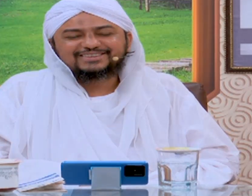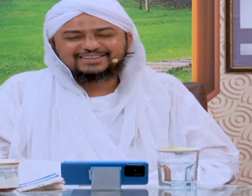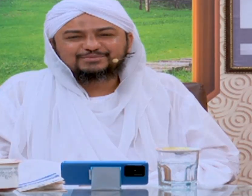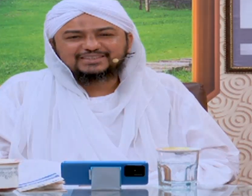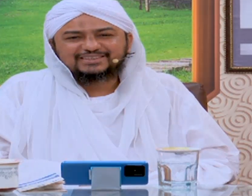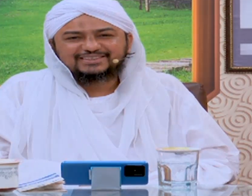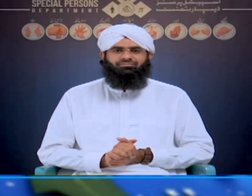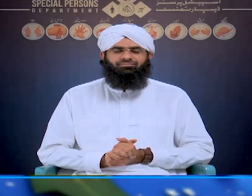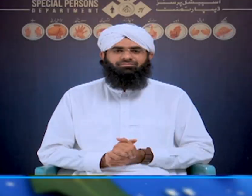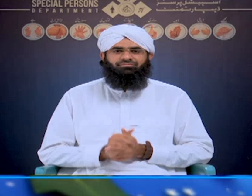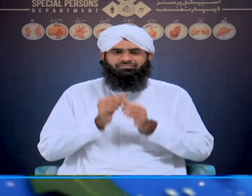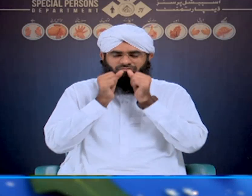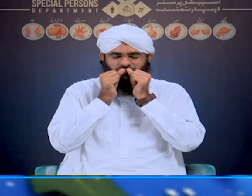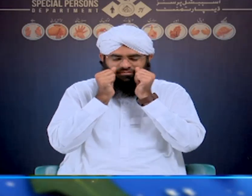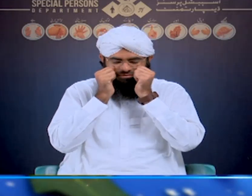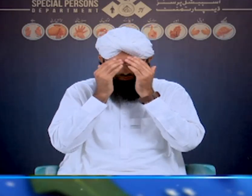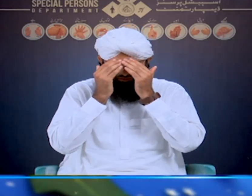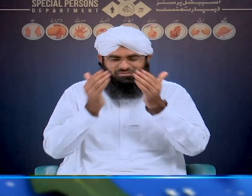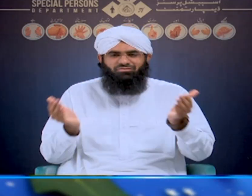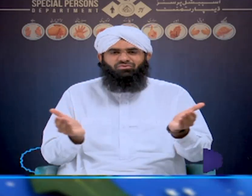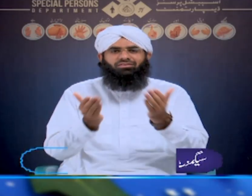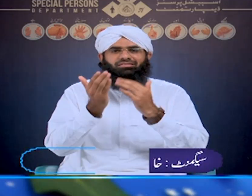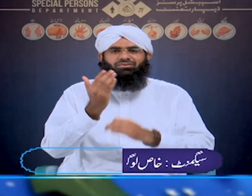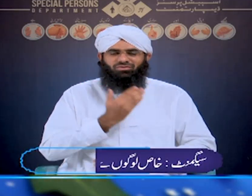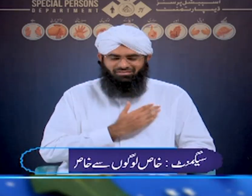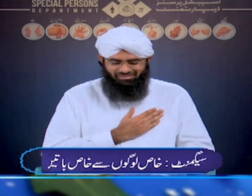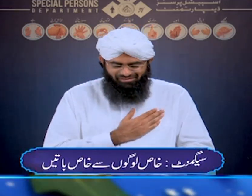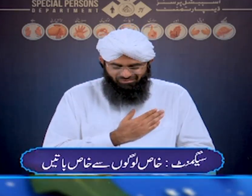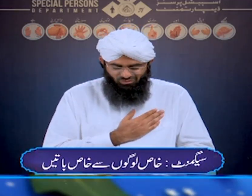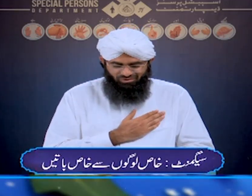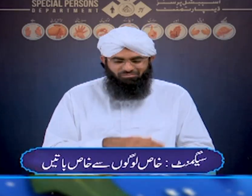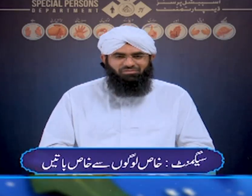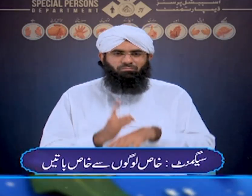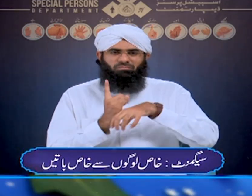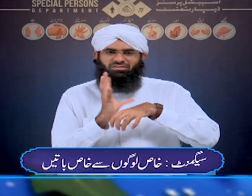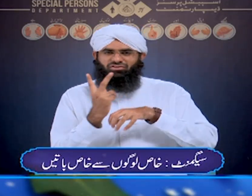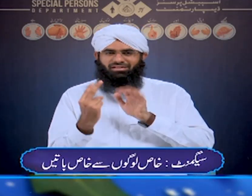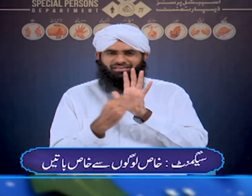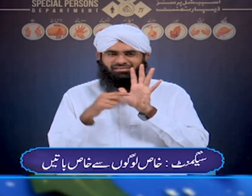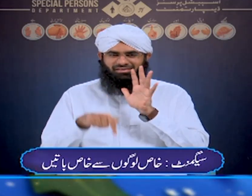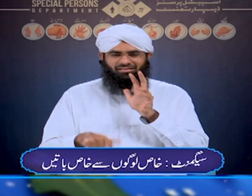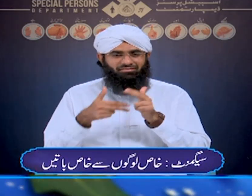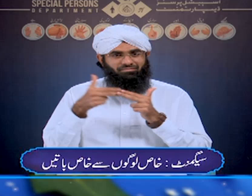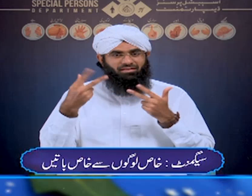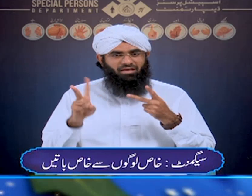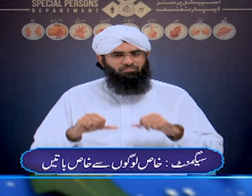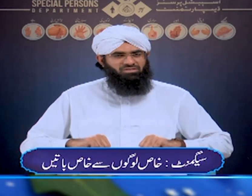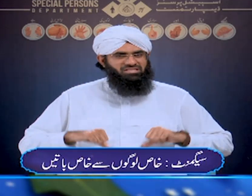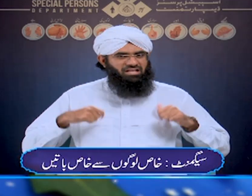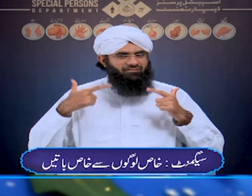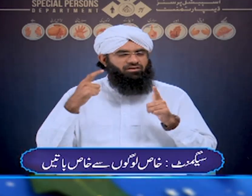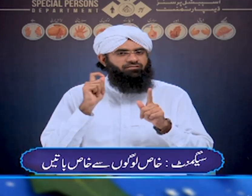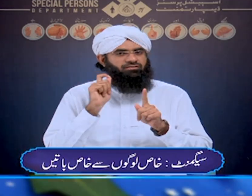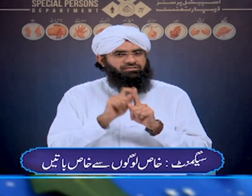سے خاص باتیں. صلو علی الحبیب صلی اللہ تعالیٰ علی محمد. مدنی چینل کے ناظرین, سلسلہ زندگی سنواریں